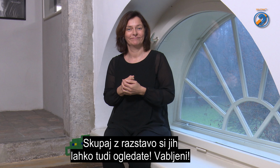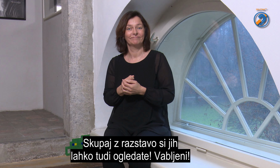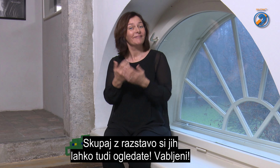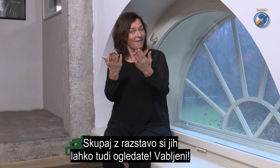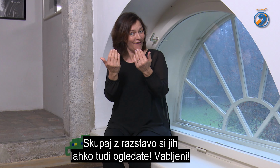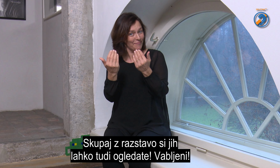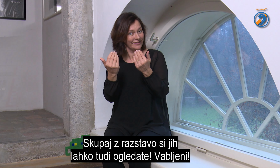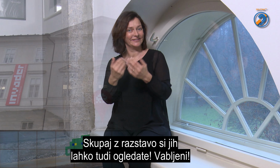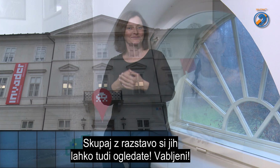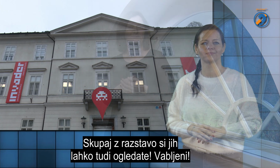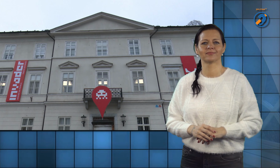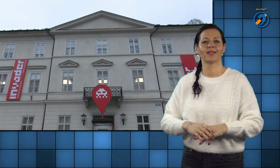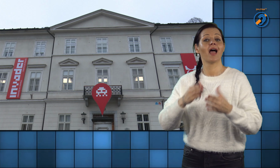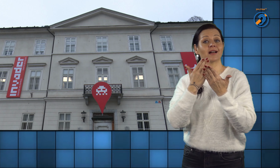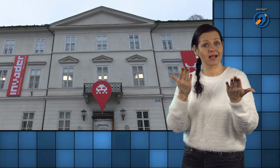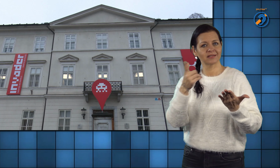Vabljeni!